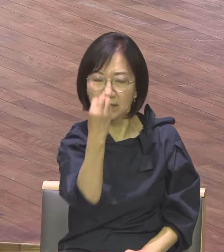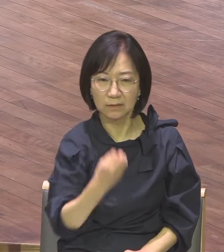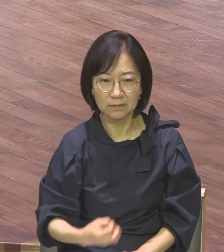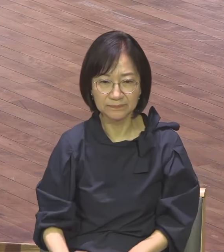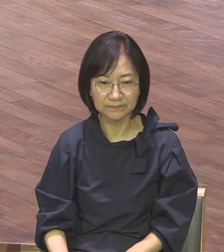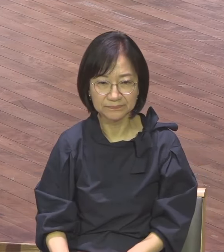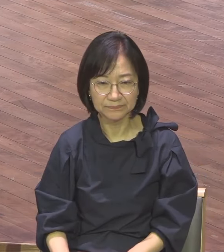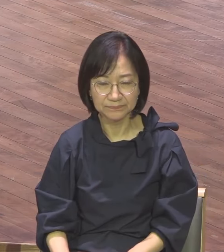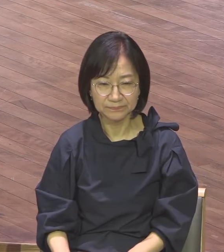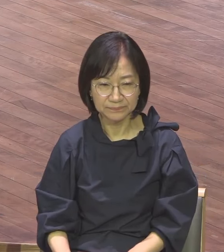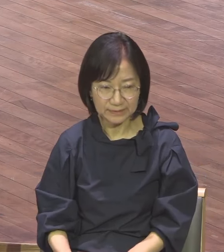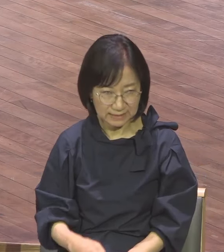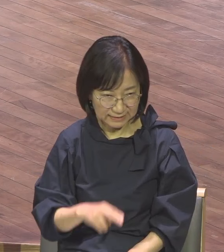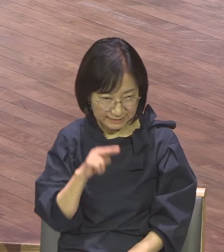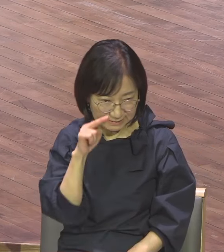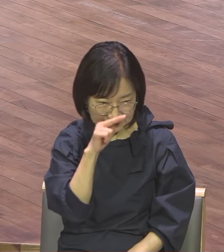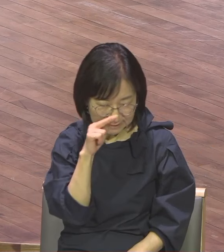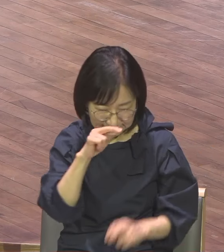교만이 들어있어요.